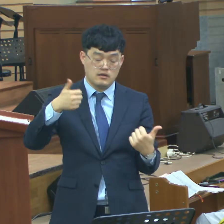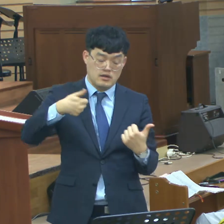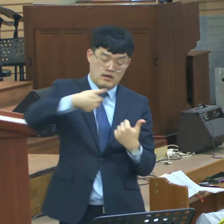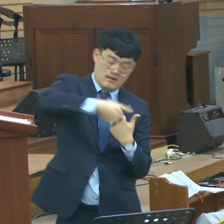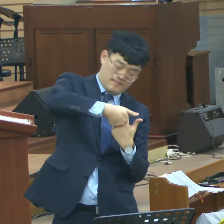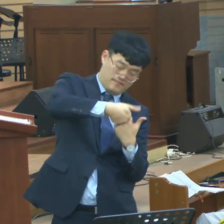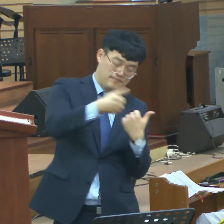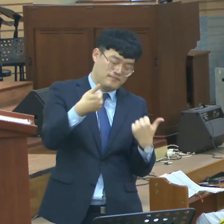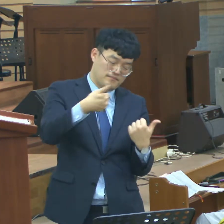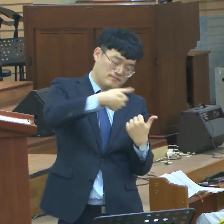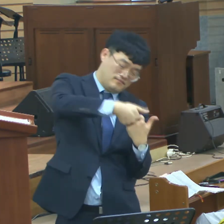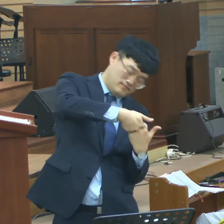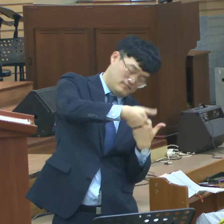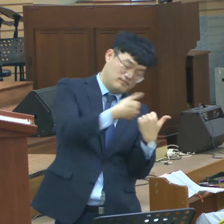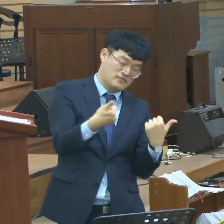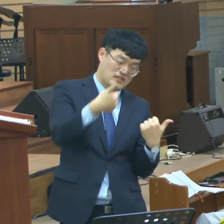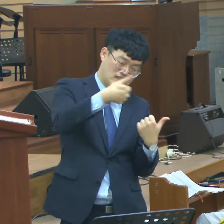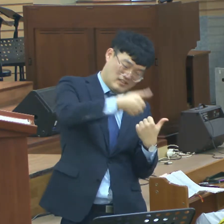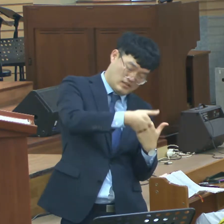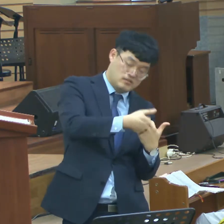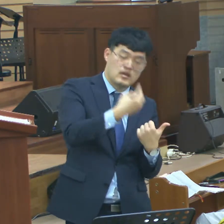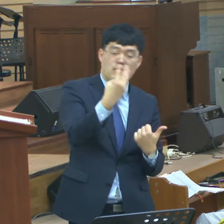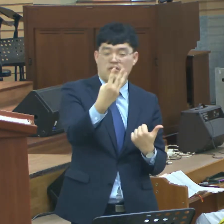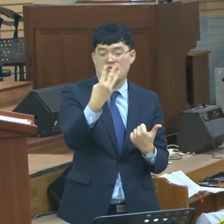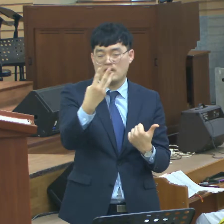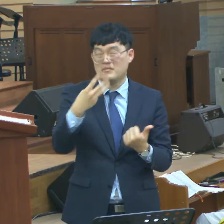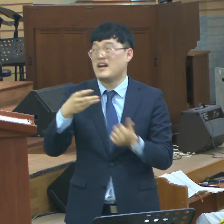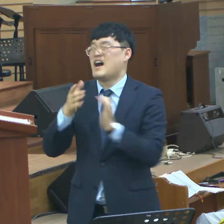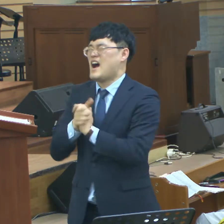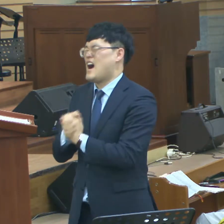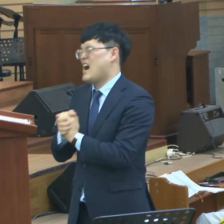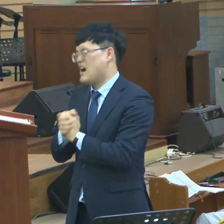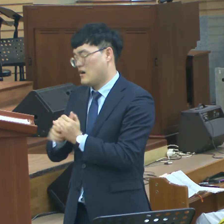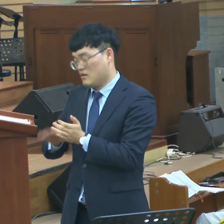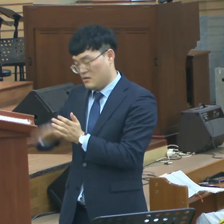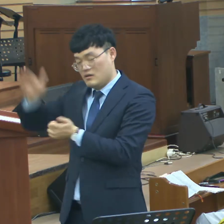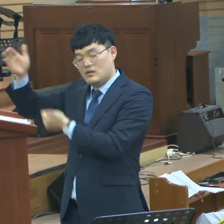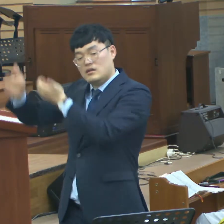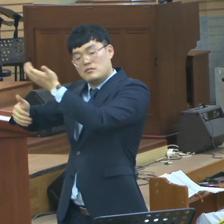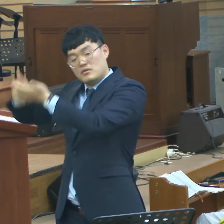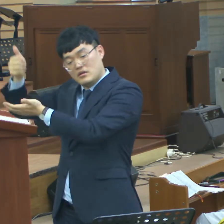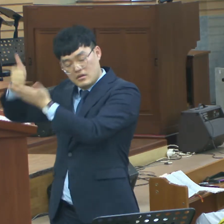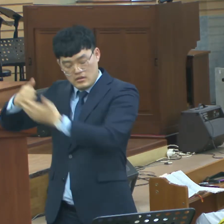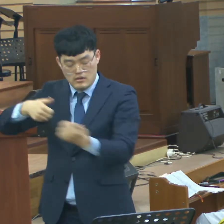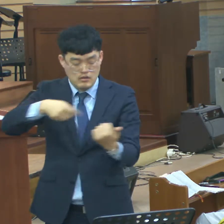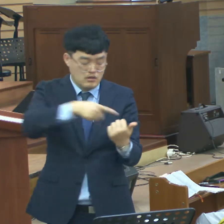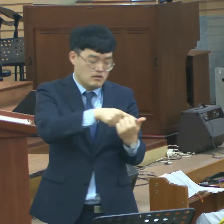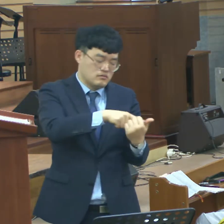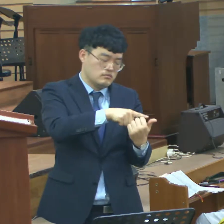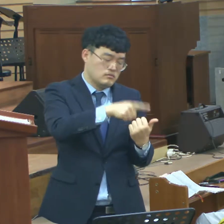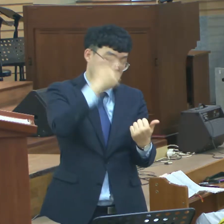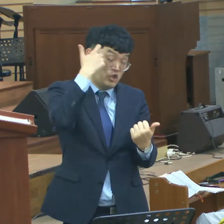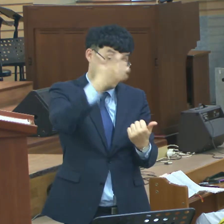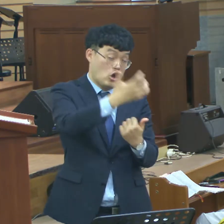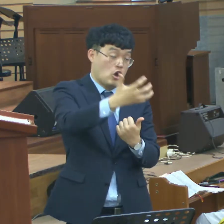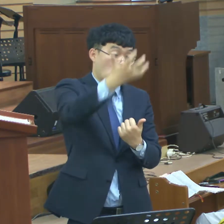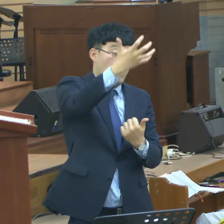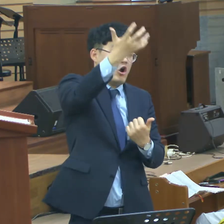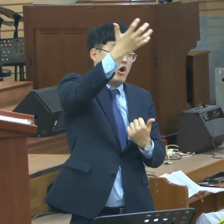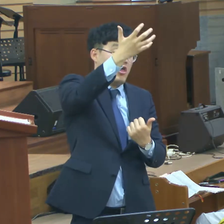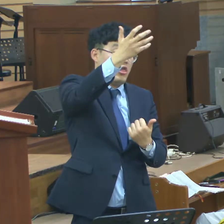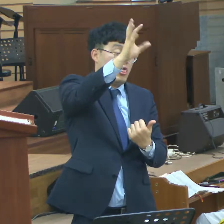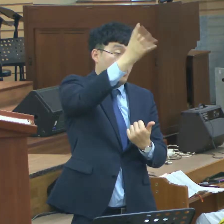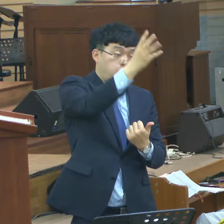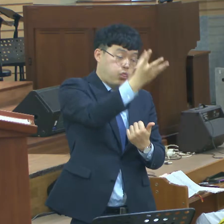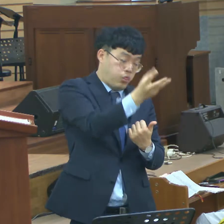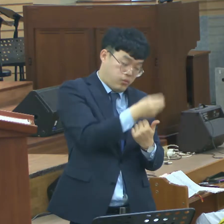아이에게 들어가기를 원하는 마음으로 그렇게 하고 또 막 부르짖는데 하나님께서 떠났던 아이의 혼이 돌아오게